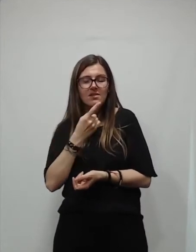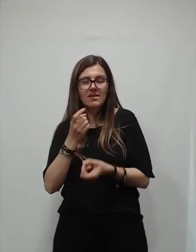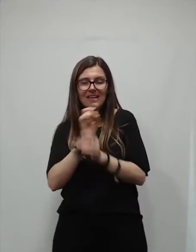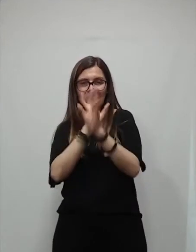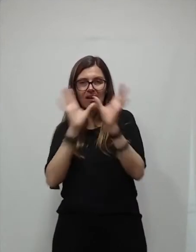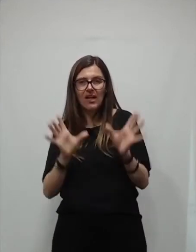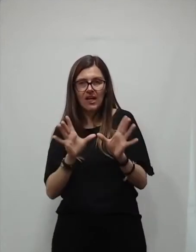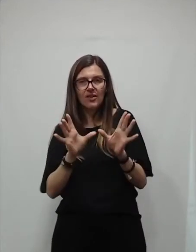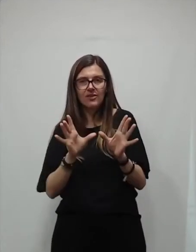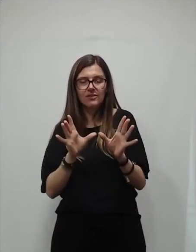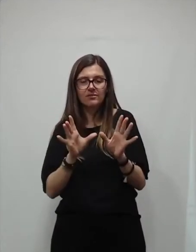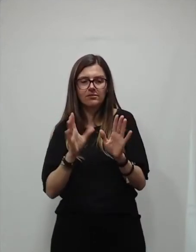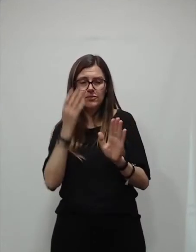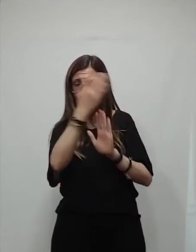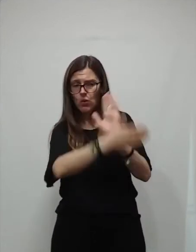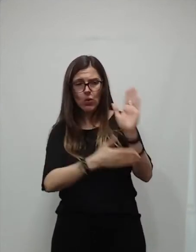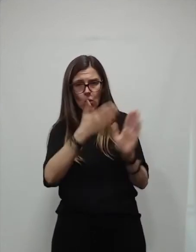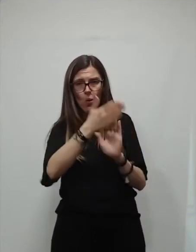República.